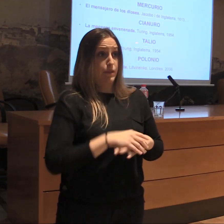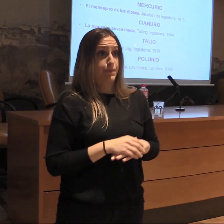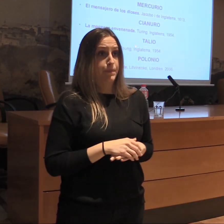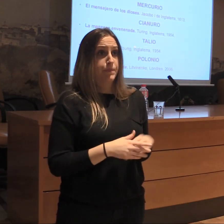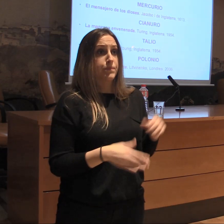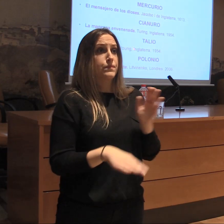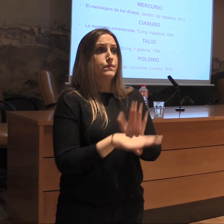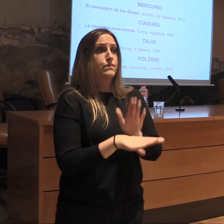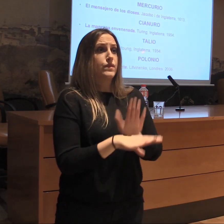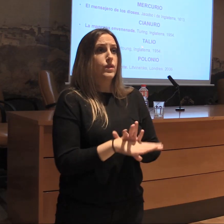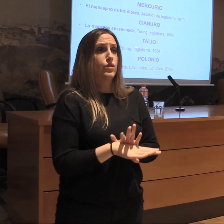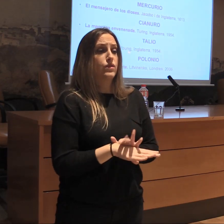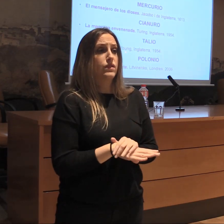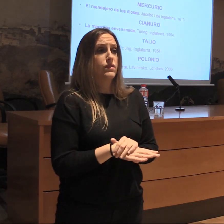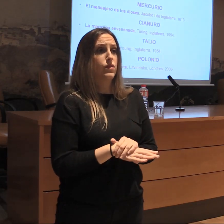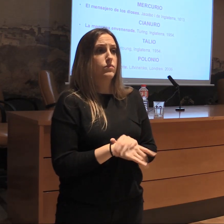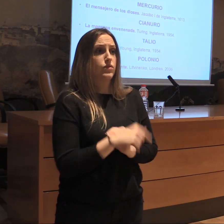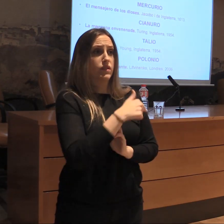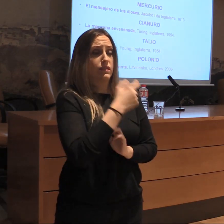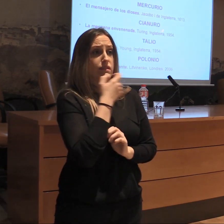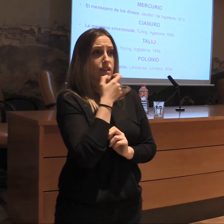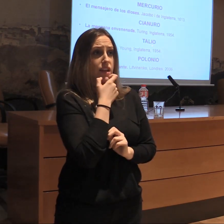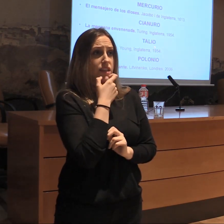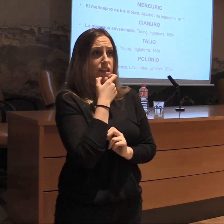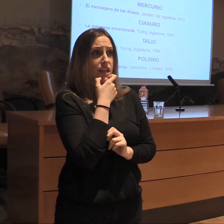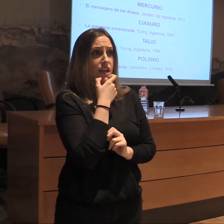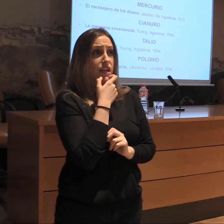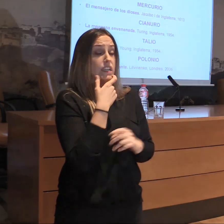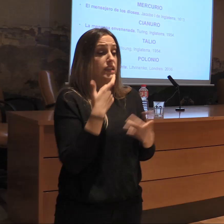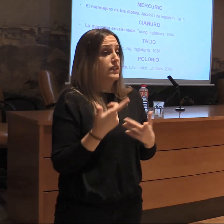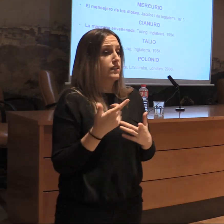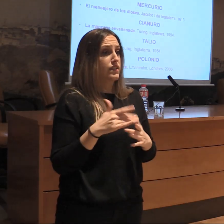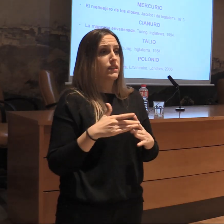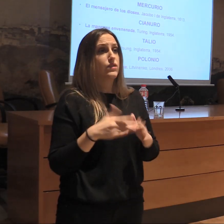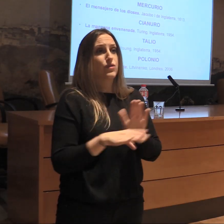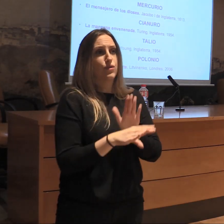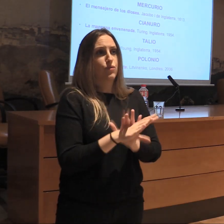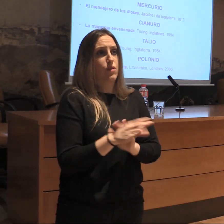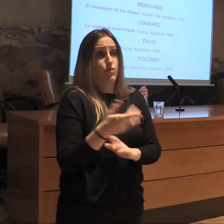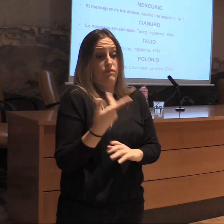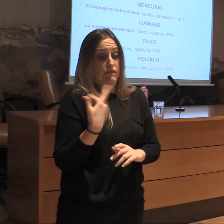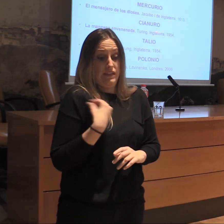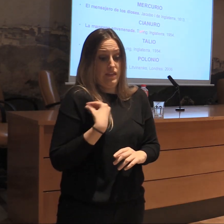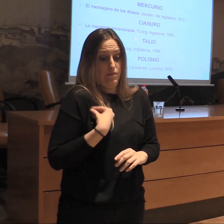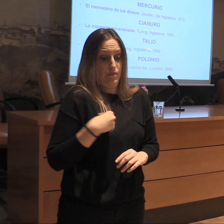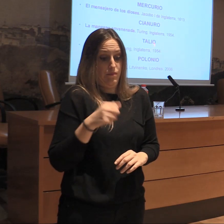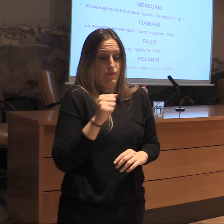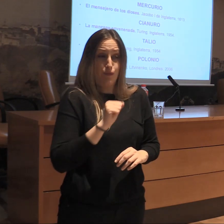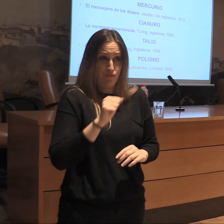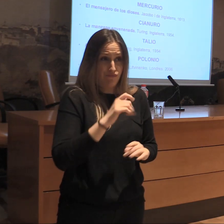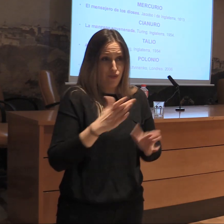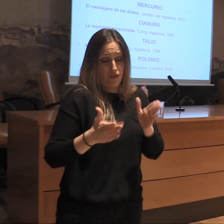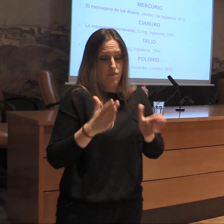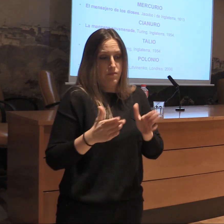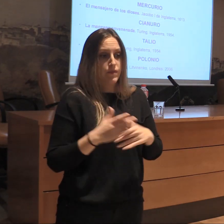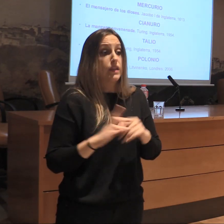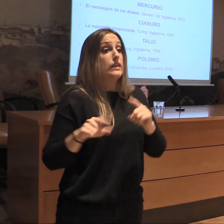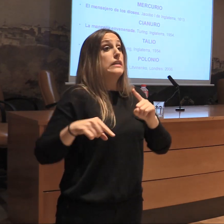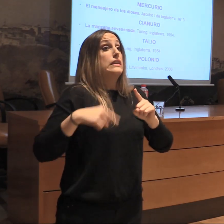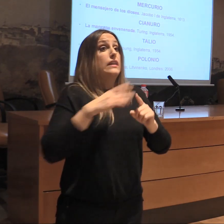Seguimos en Inglaterra. Y prácticamente estamos en el mismo año y ahora nos vamos al